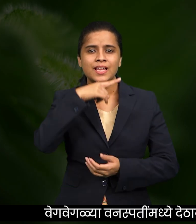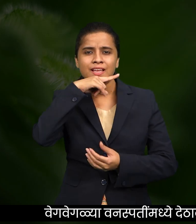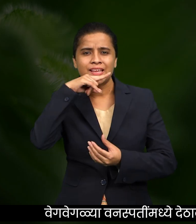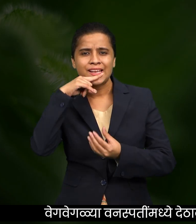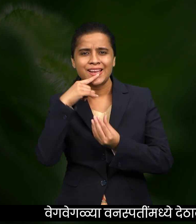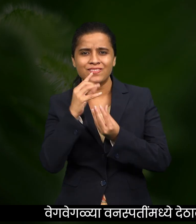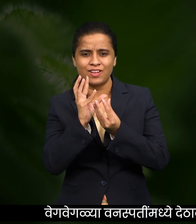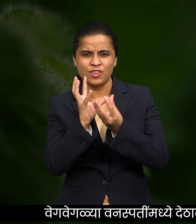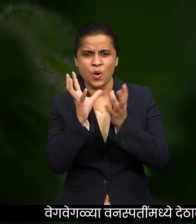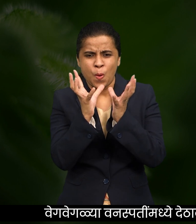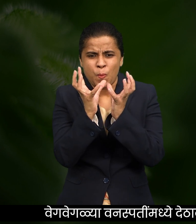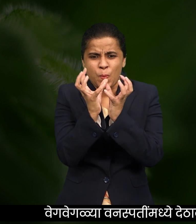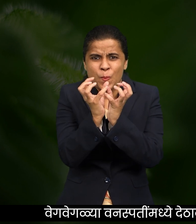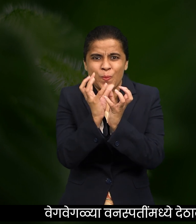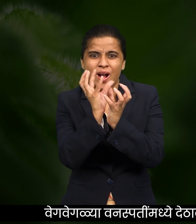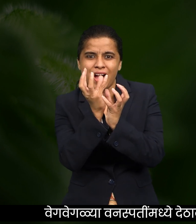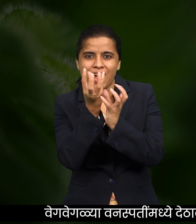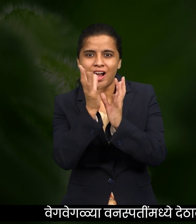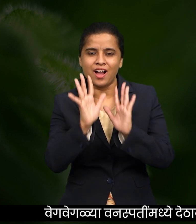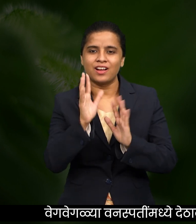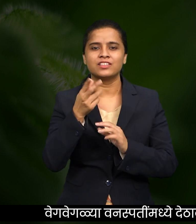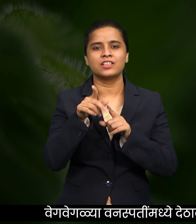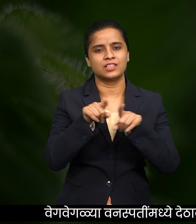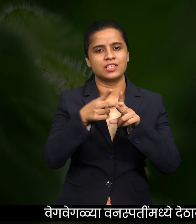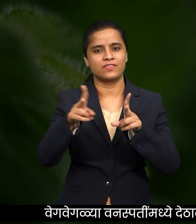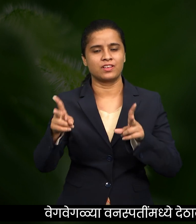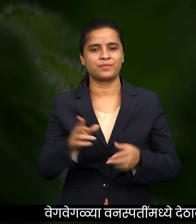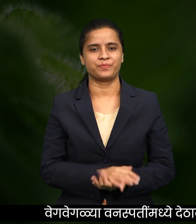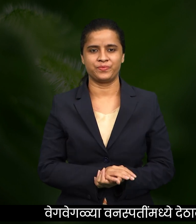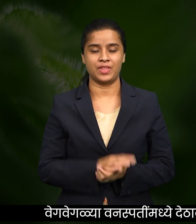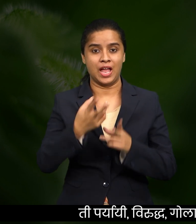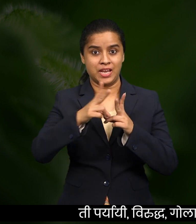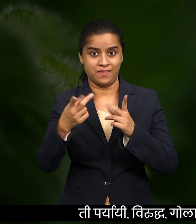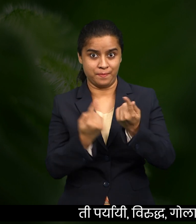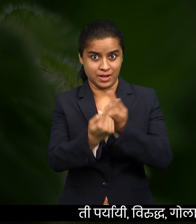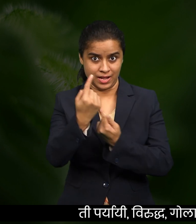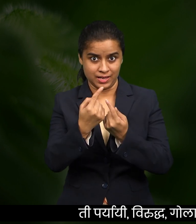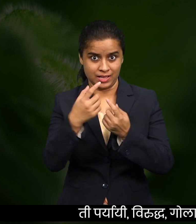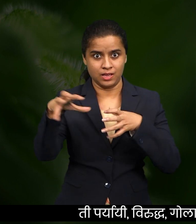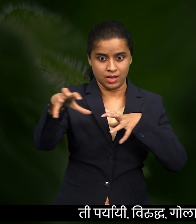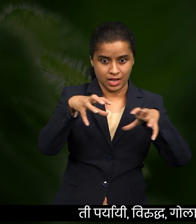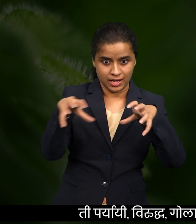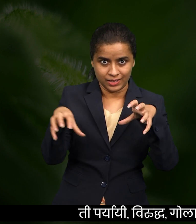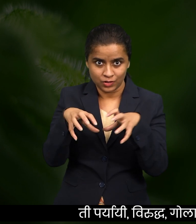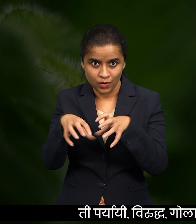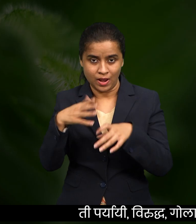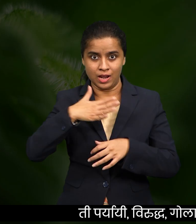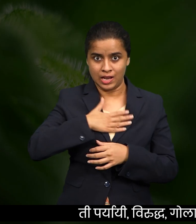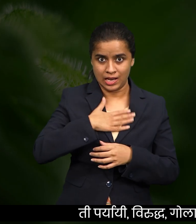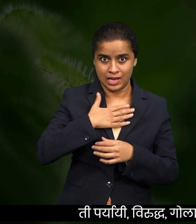वेगवेगळ्या वनस्पतीमध्ये देठावरील पानांची मांडणी वेगवेगळी असते. ती पर्यायी, विरुद्ध,